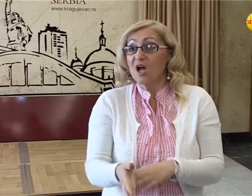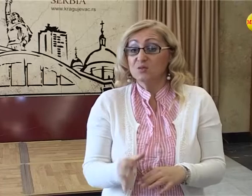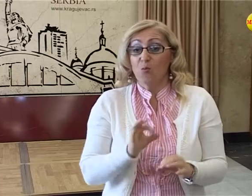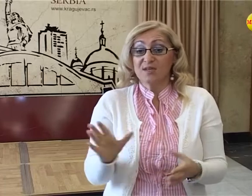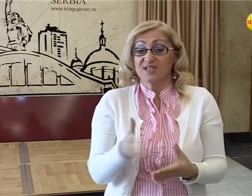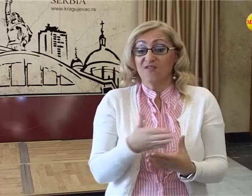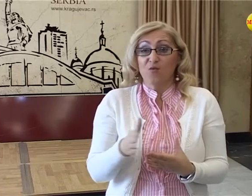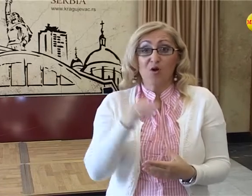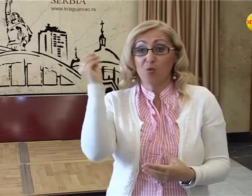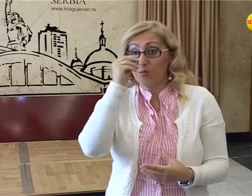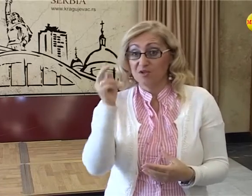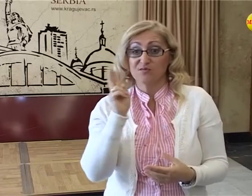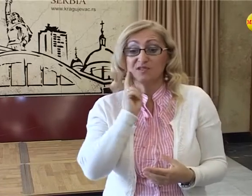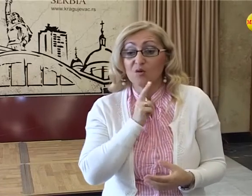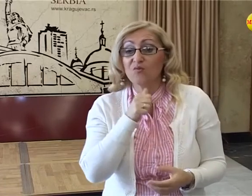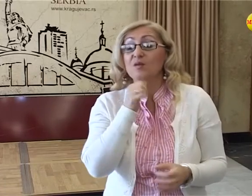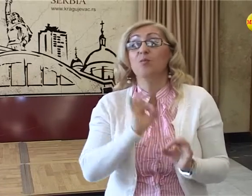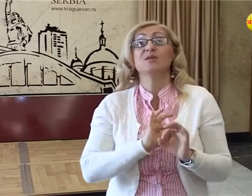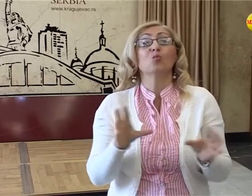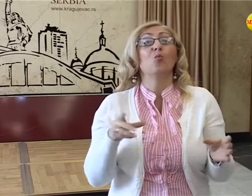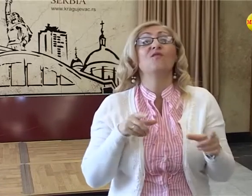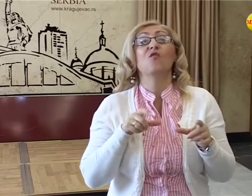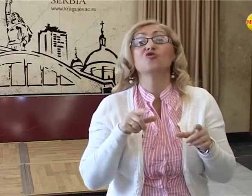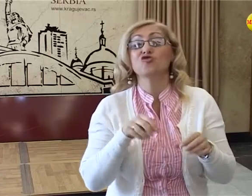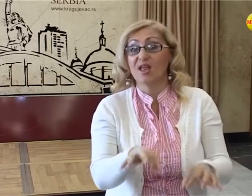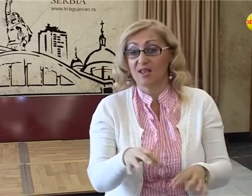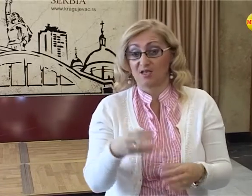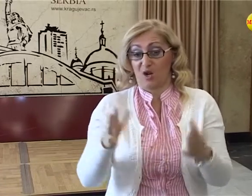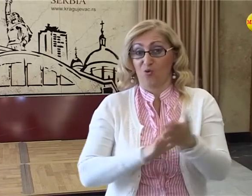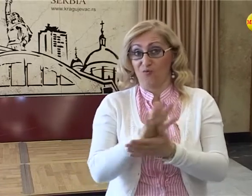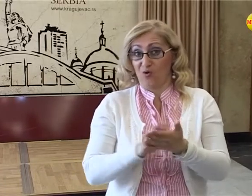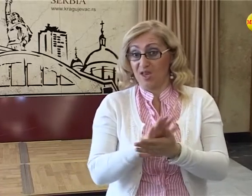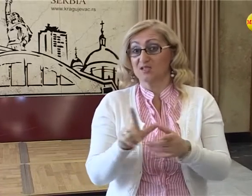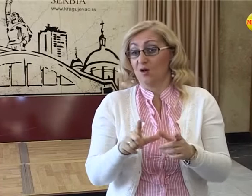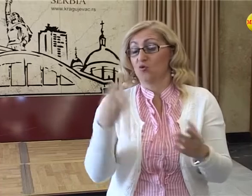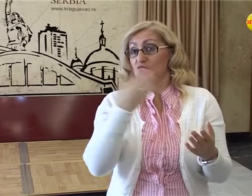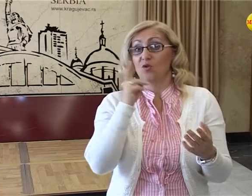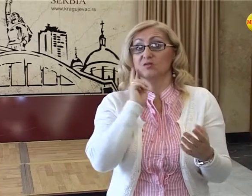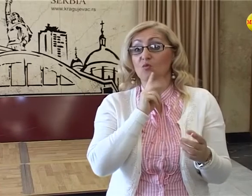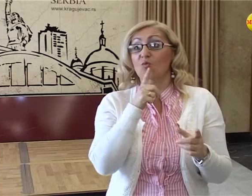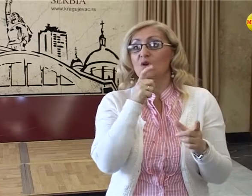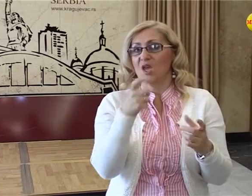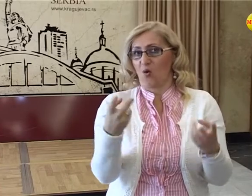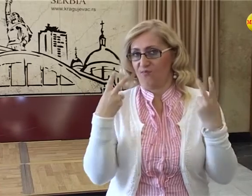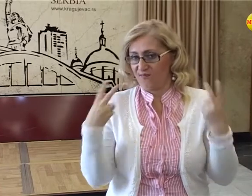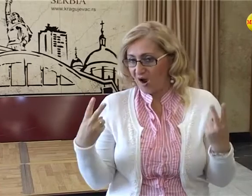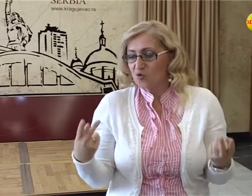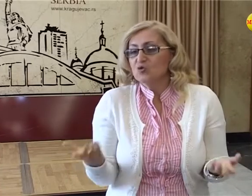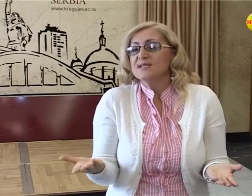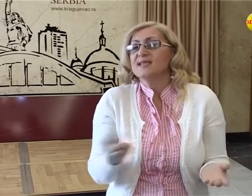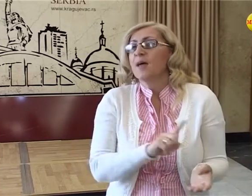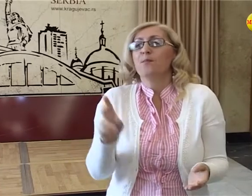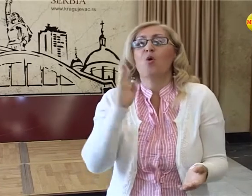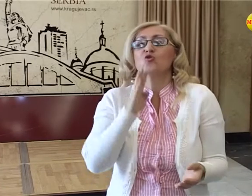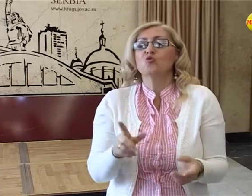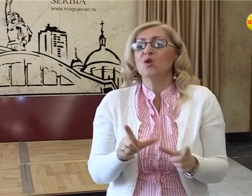evo ulazimo u ovu školsku godinu bez pravih učila za gluva lica, bez uvođenja znakovnog jezika u